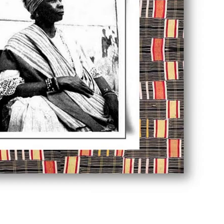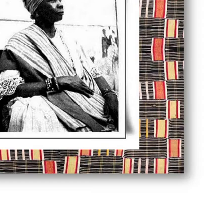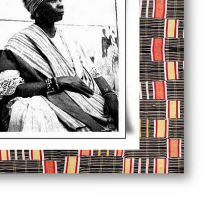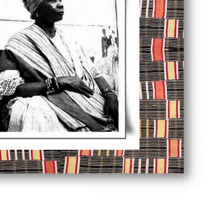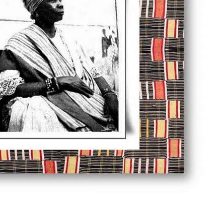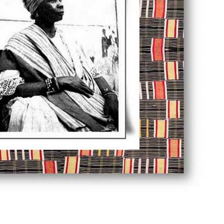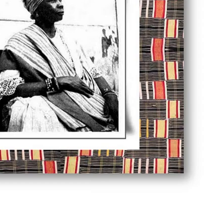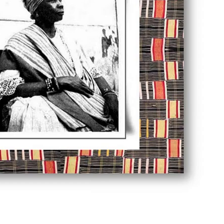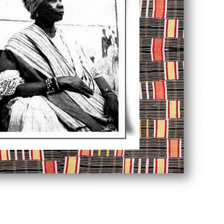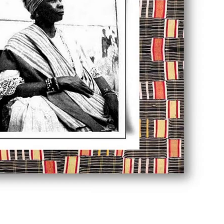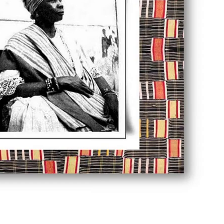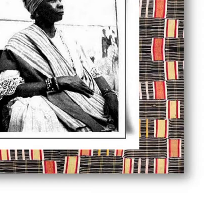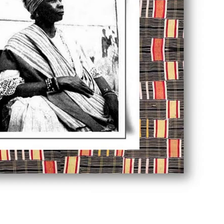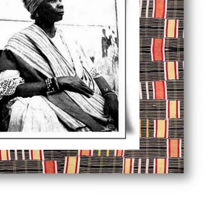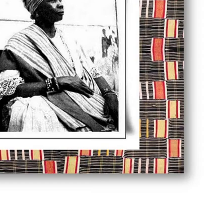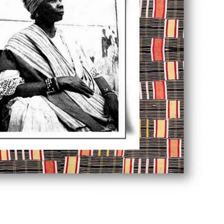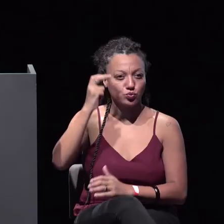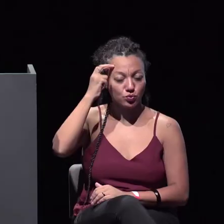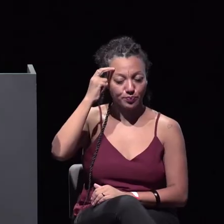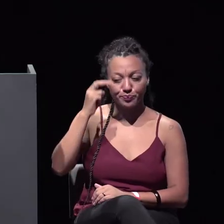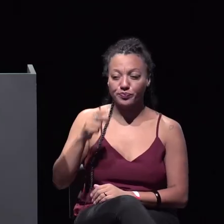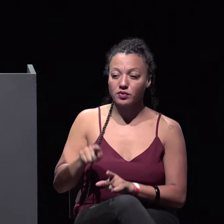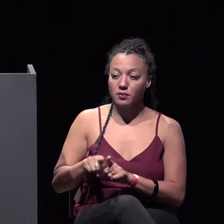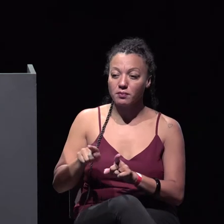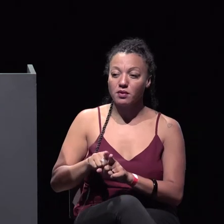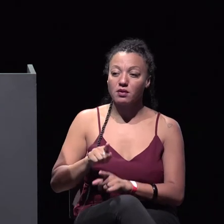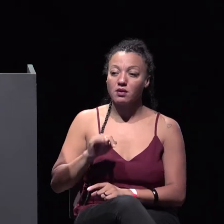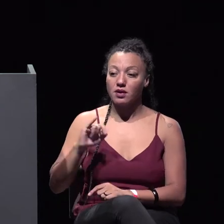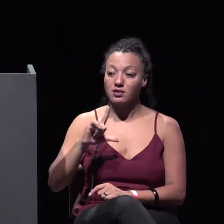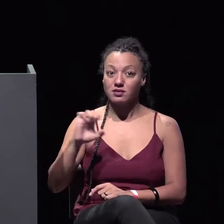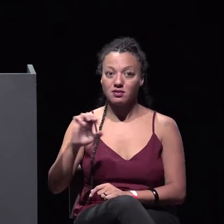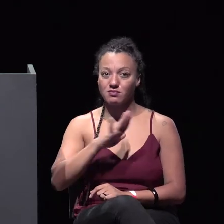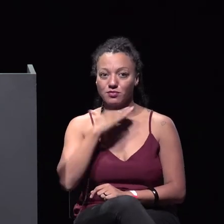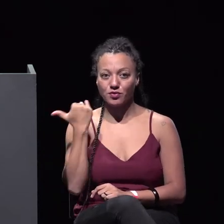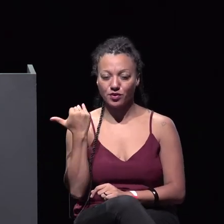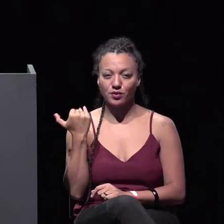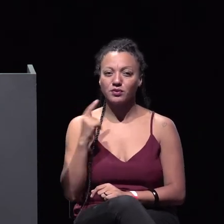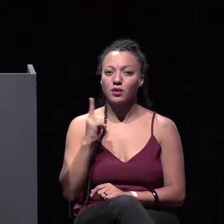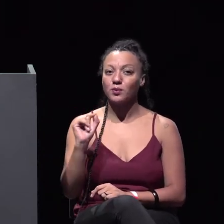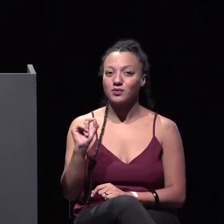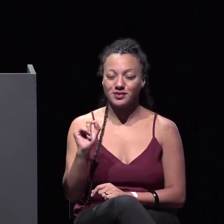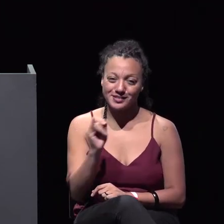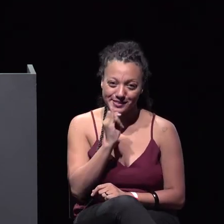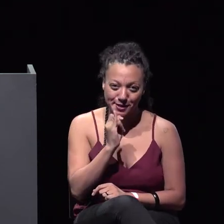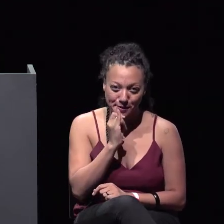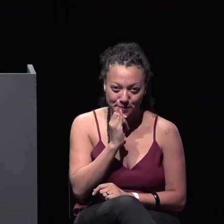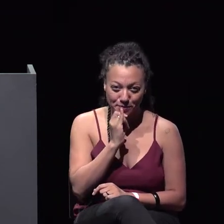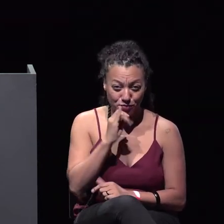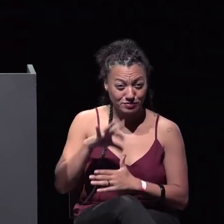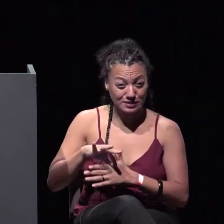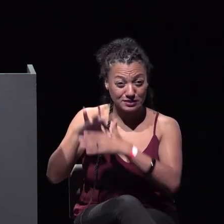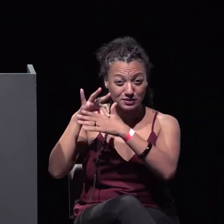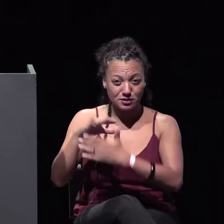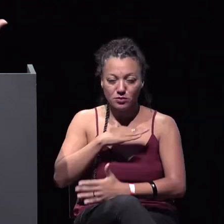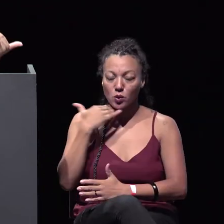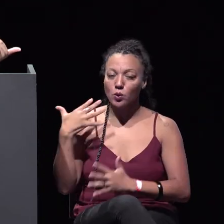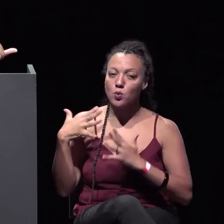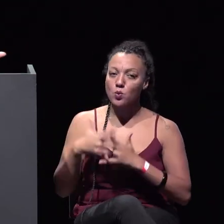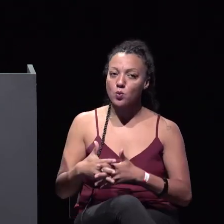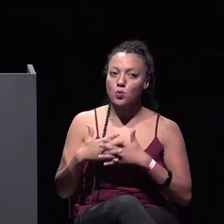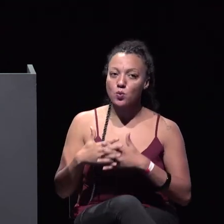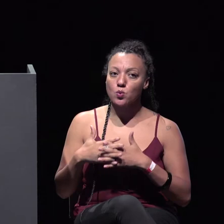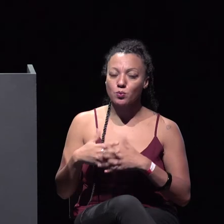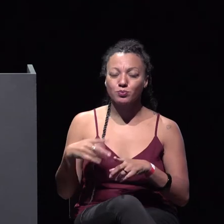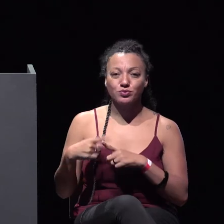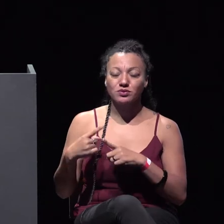da orixá né o que vai acontecer tem uma dissidência quando morre uma liderança muito complicada